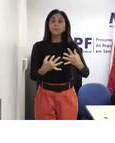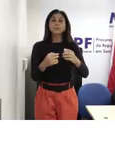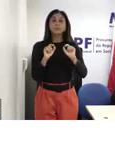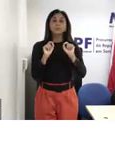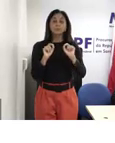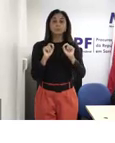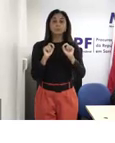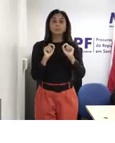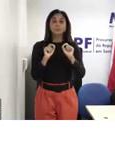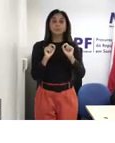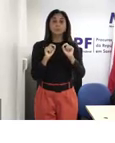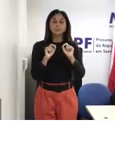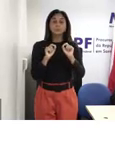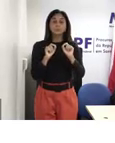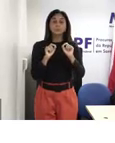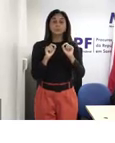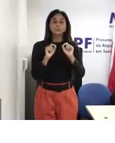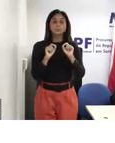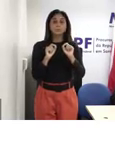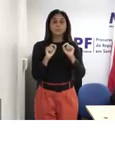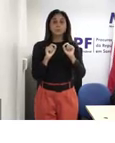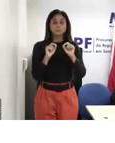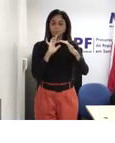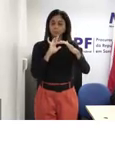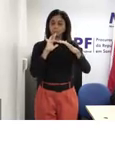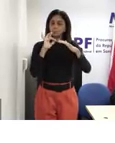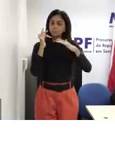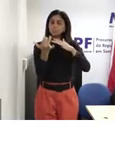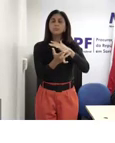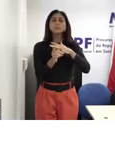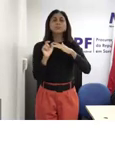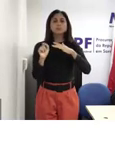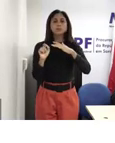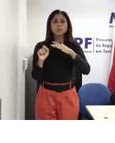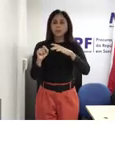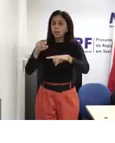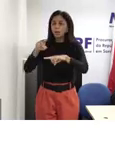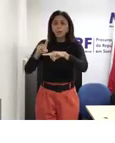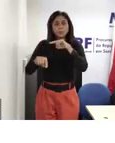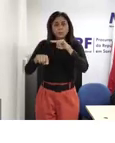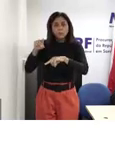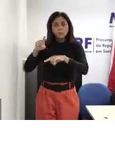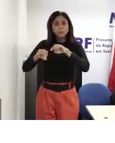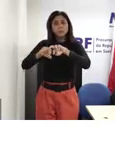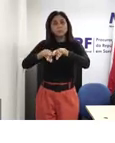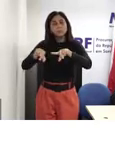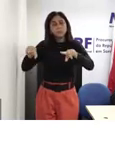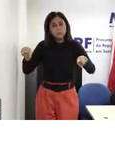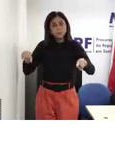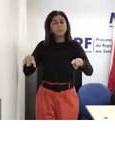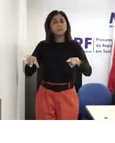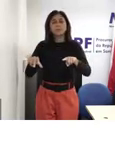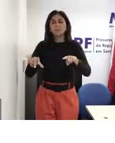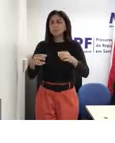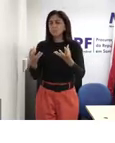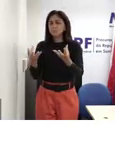denúncias e de material de cunho sexual ou de nudez envolvendo crianças e adolescentes